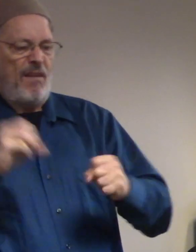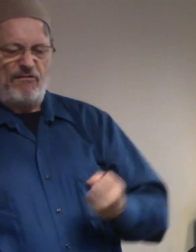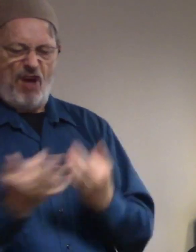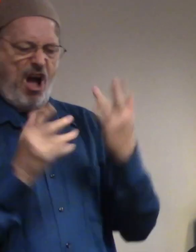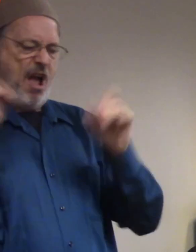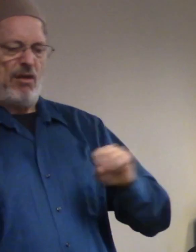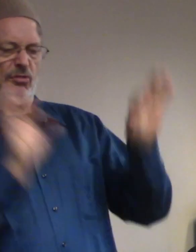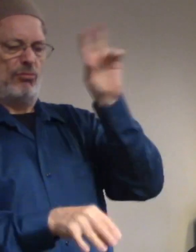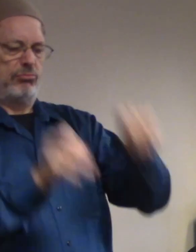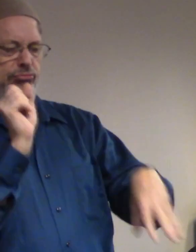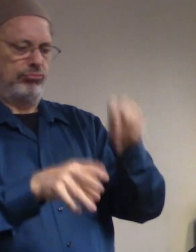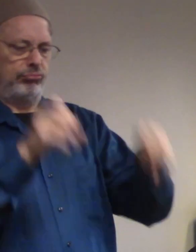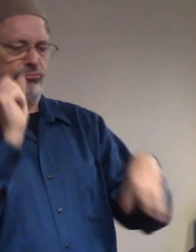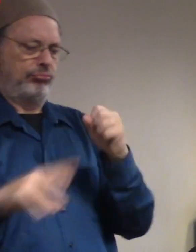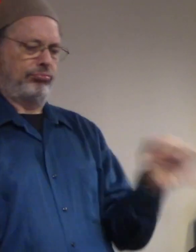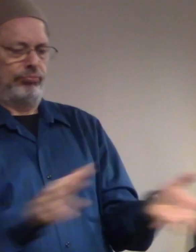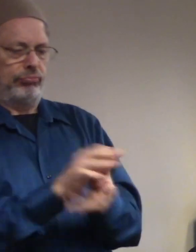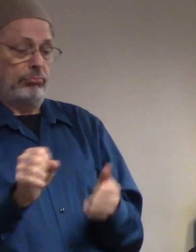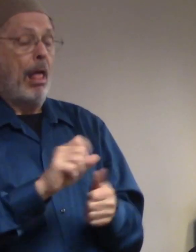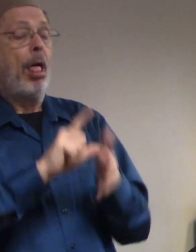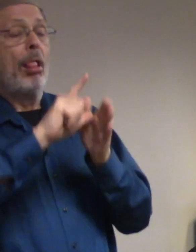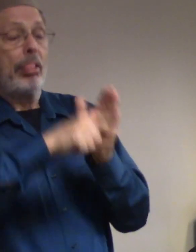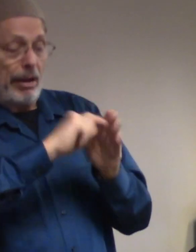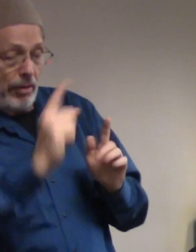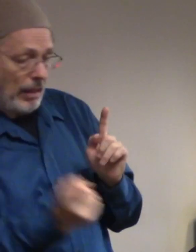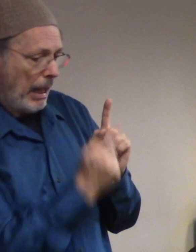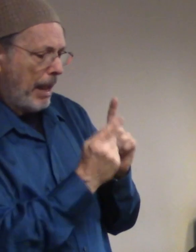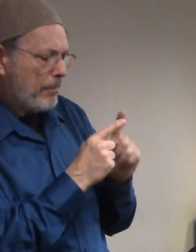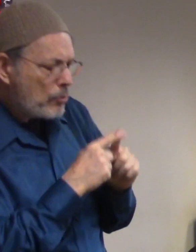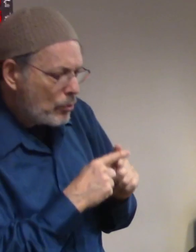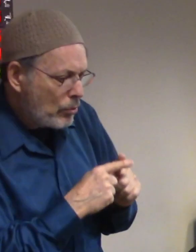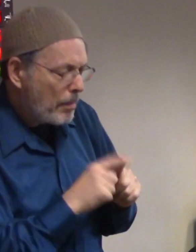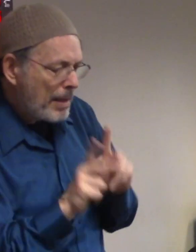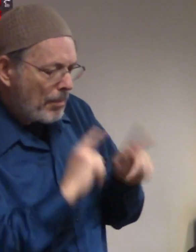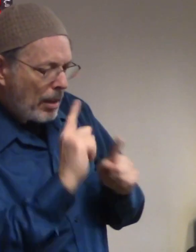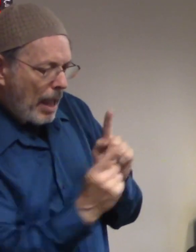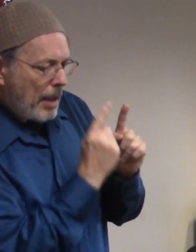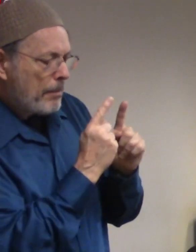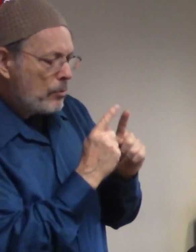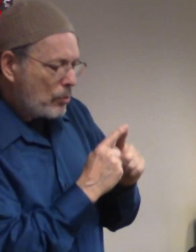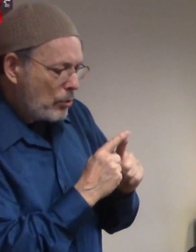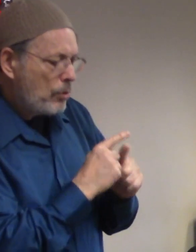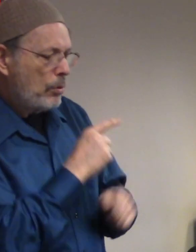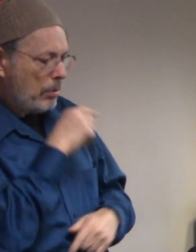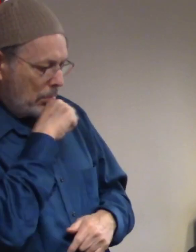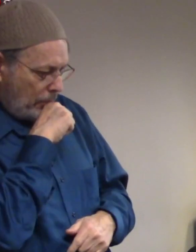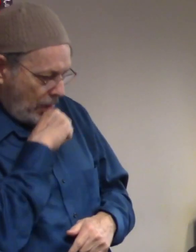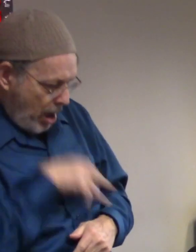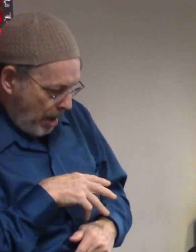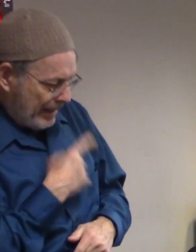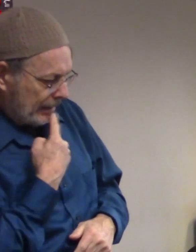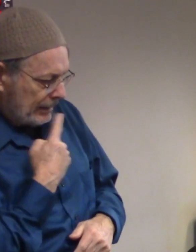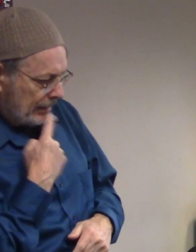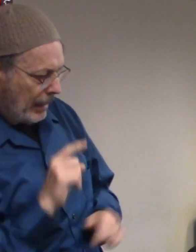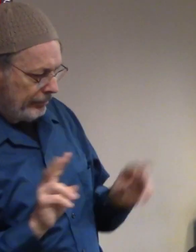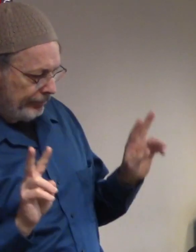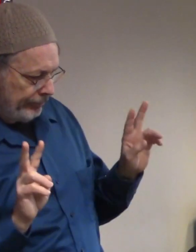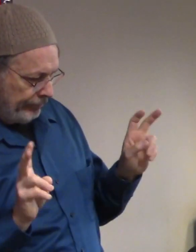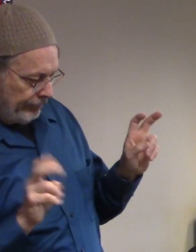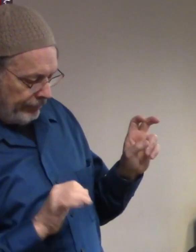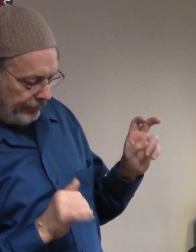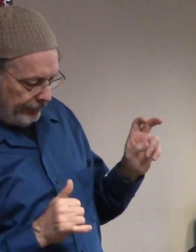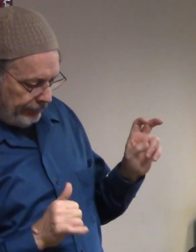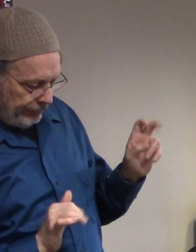to the Prophet sallallahu alayhi wa sallam, and they said, وَإِذْ قَالُوا اللَّهُمَّ إِنْ كَانَ هَذَا هُوَ الْحَقُّ عِنْدِكَ فَامْطِرْ عَلَيْنَا حِجَارَةً مِنَ